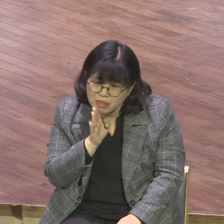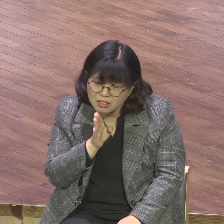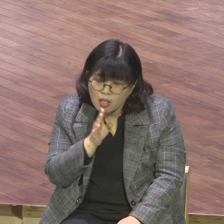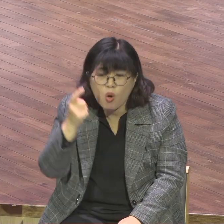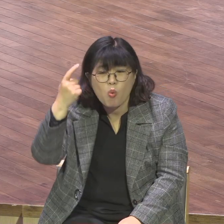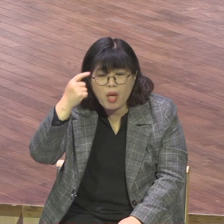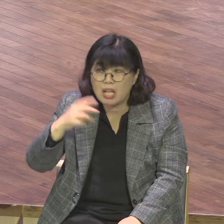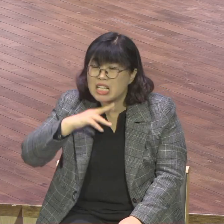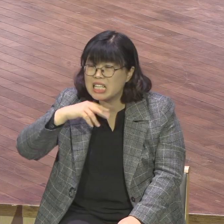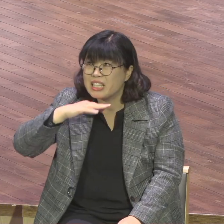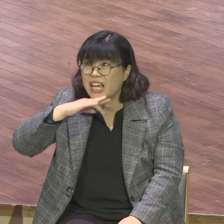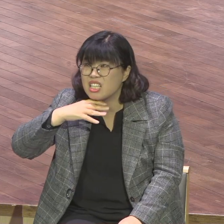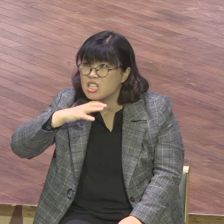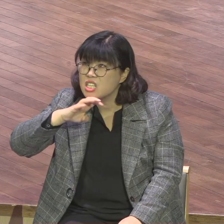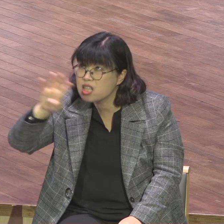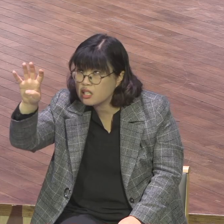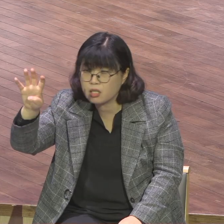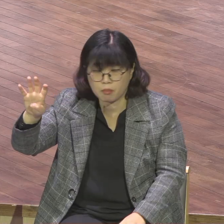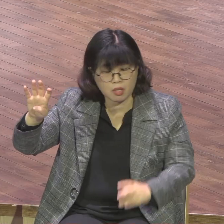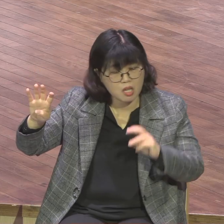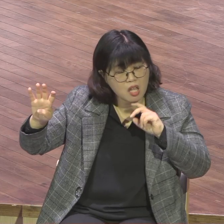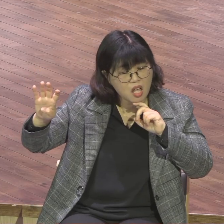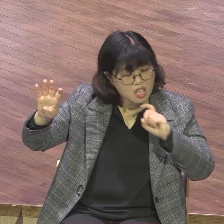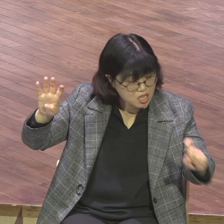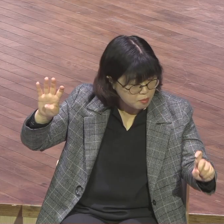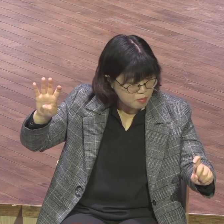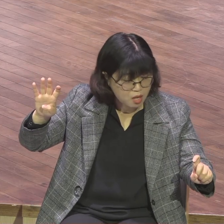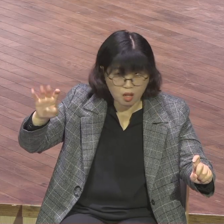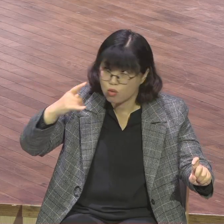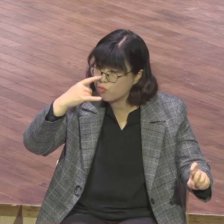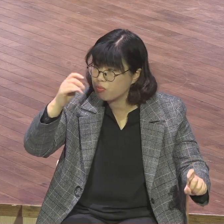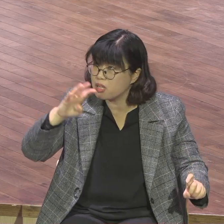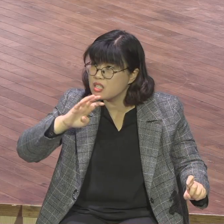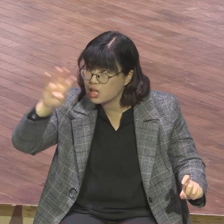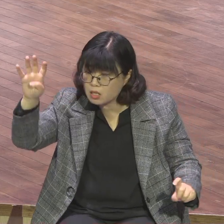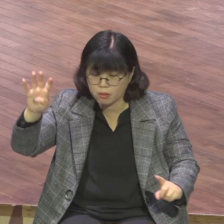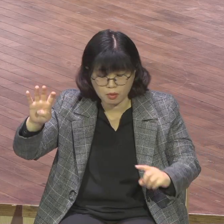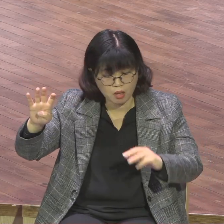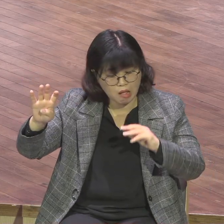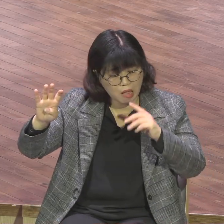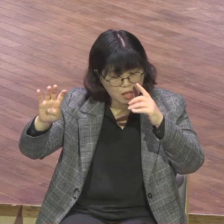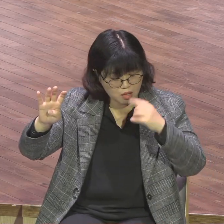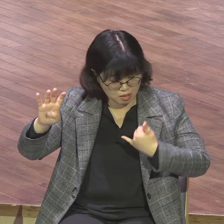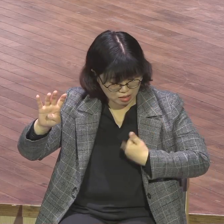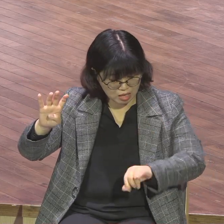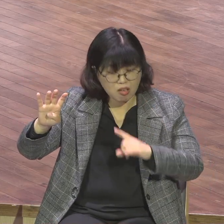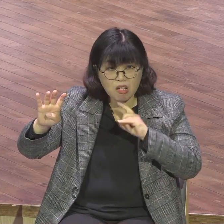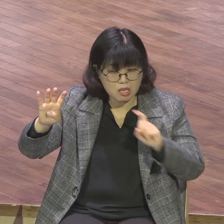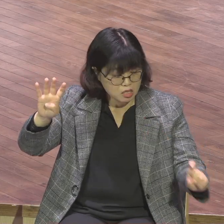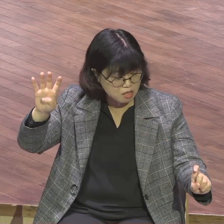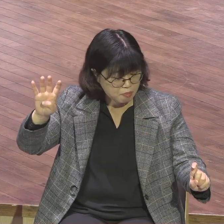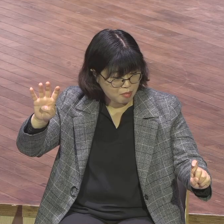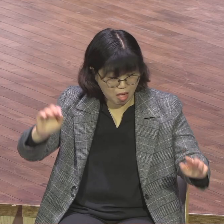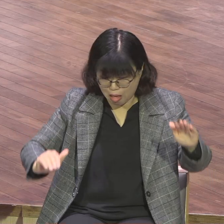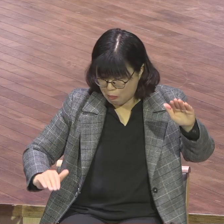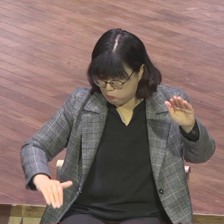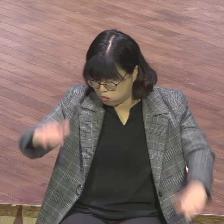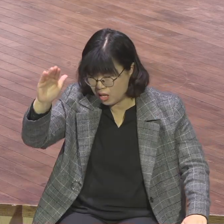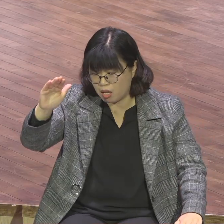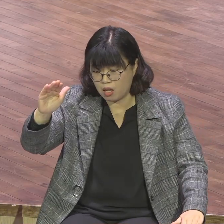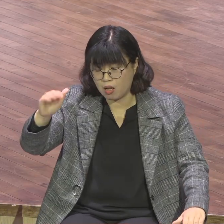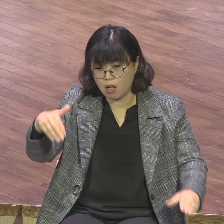과거의 패러다임에서 지금 세대를 재단하면요 절대 관계 회복 안 됩니다. 갭을 줄일 수가 없는